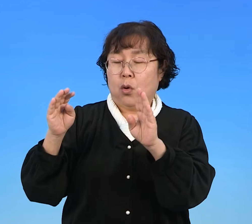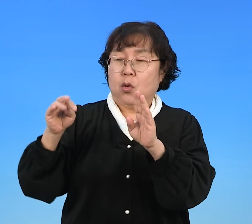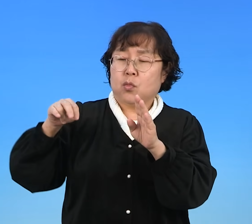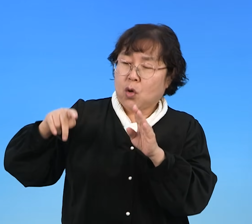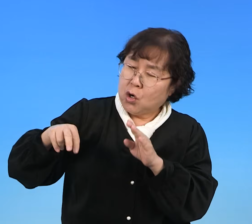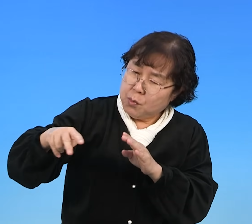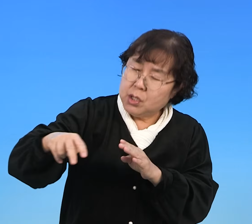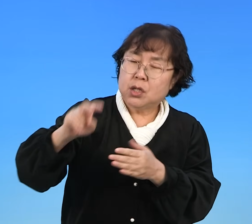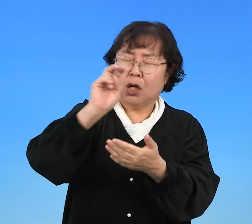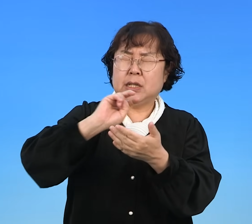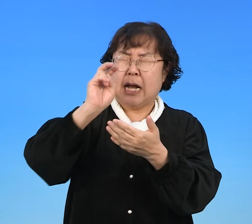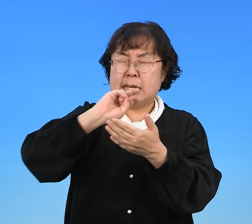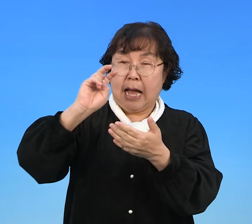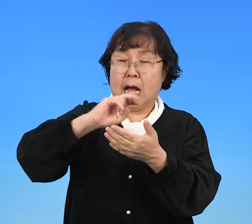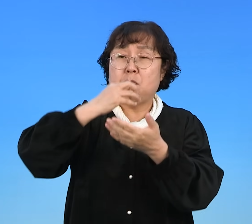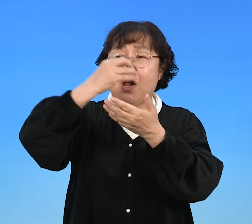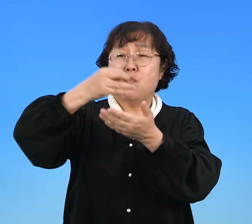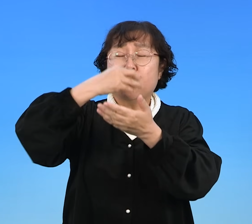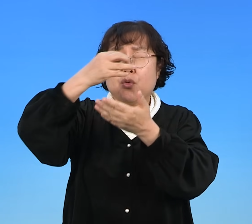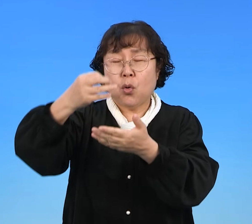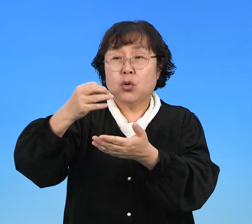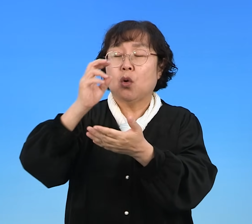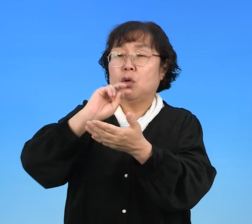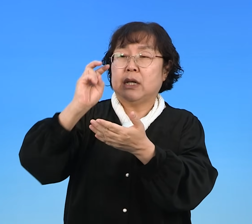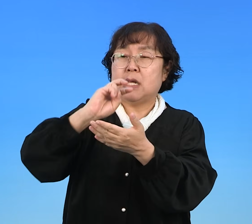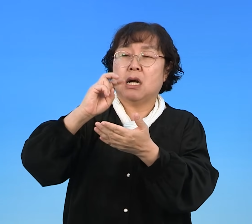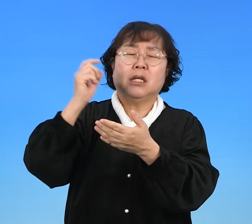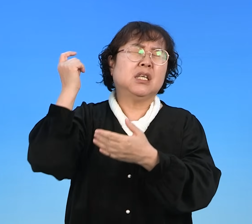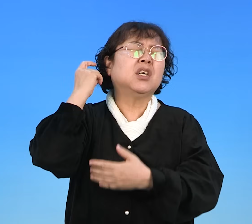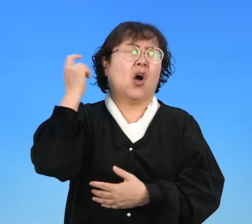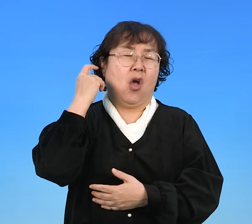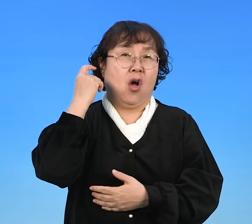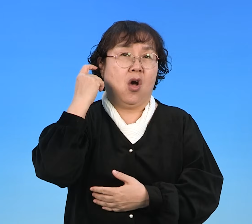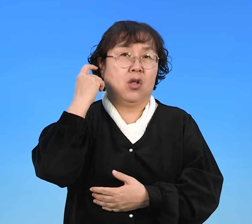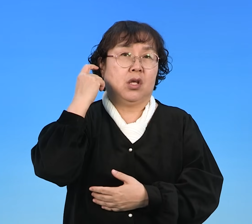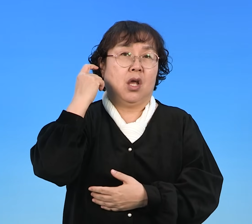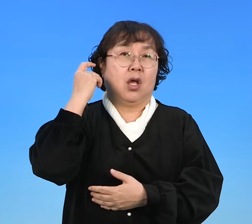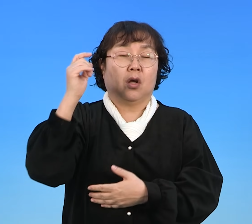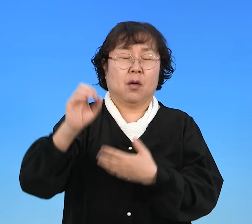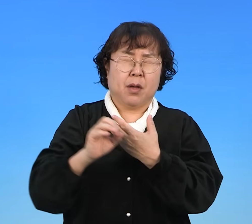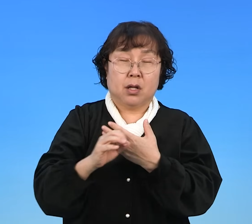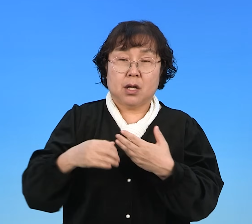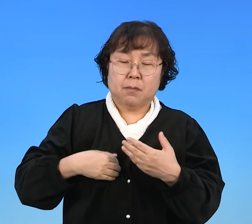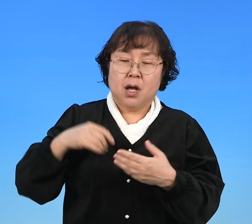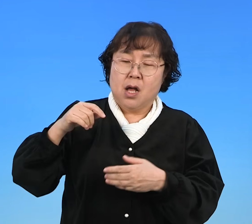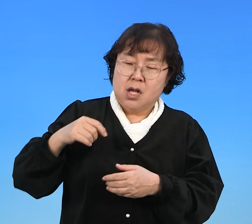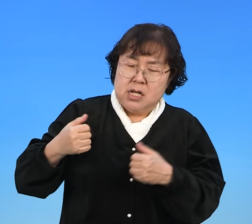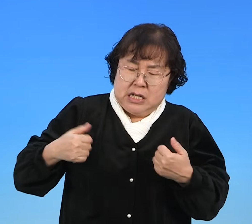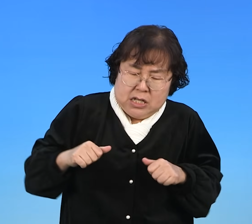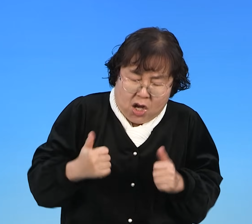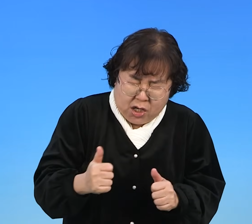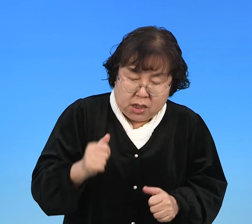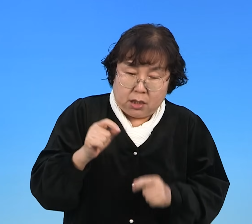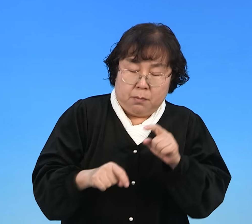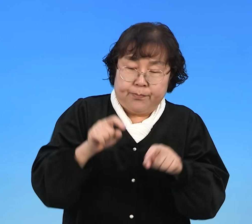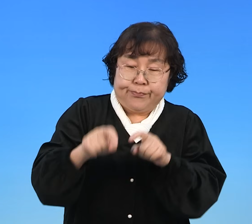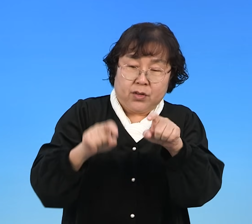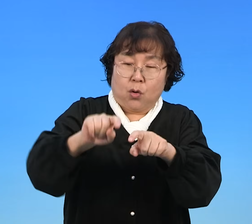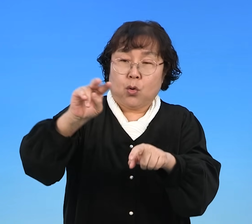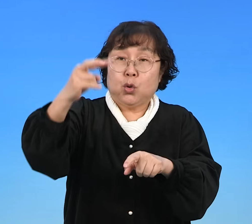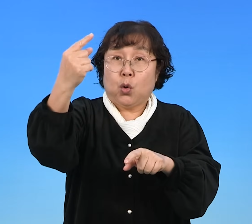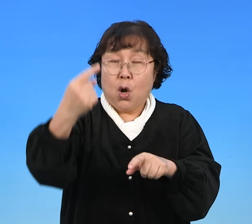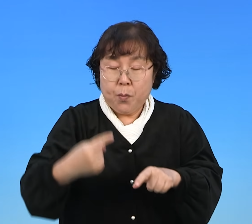거예요, 찬양을. 그렇게 한 10,000보 걷고 나면은요, 몸만 상쾌해진 게 아니에요. 영혼도 회복이